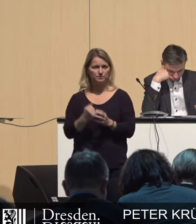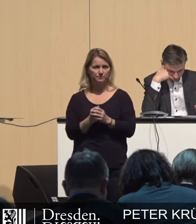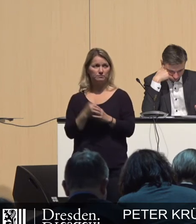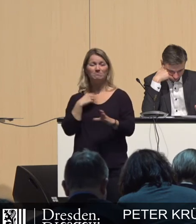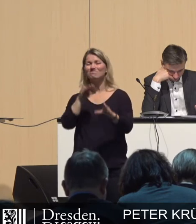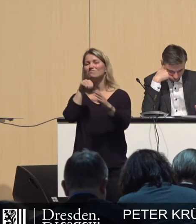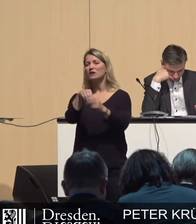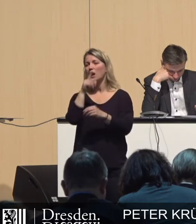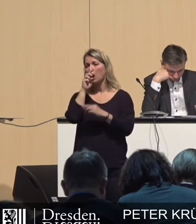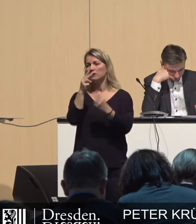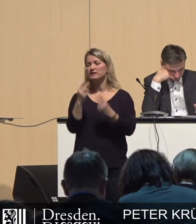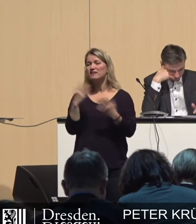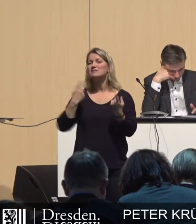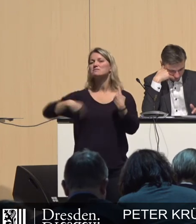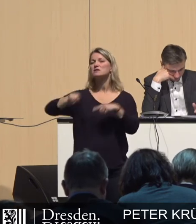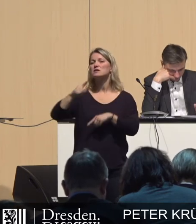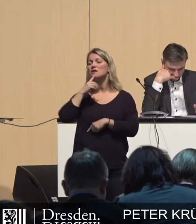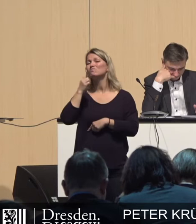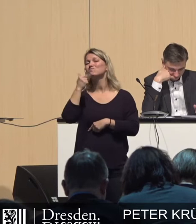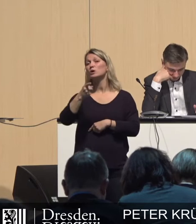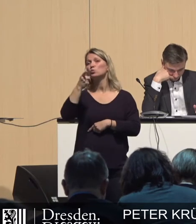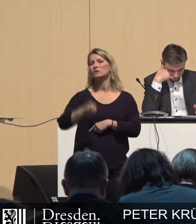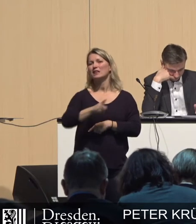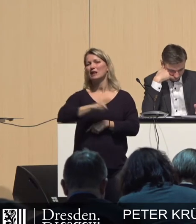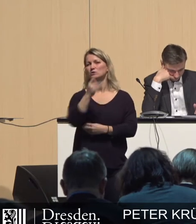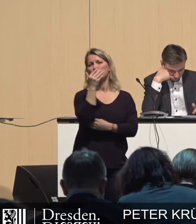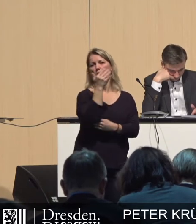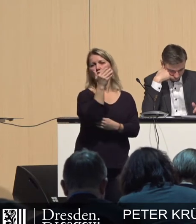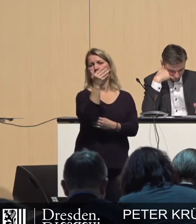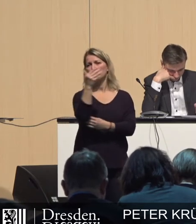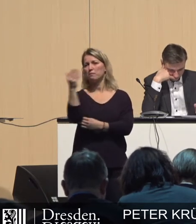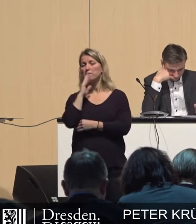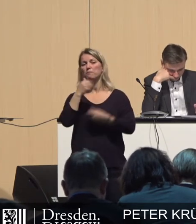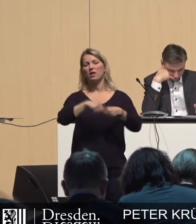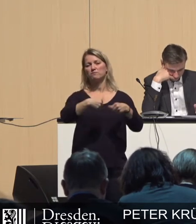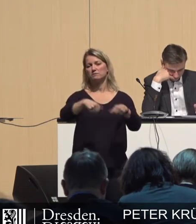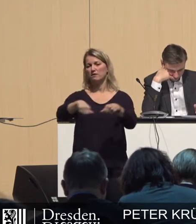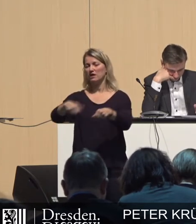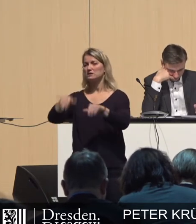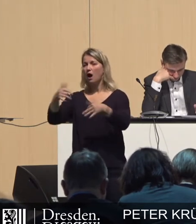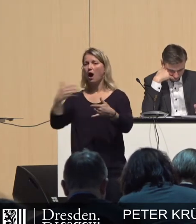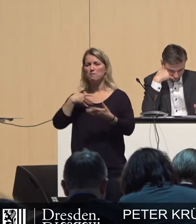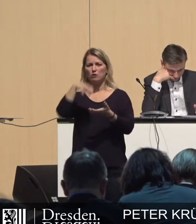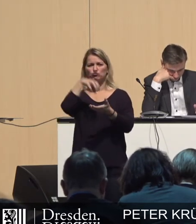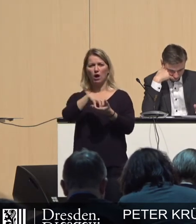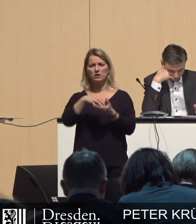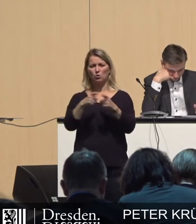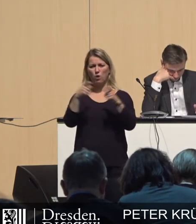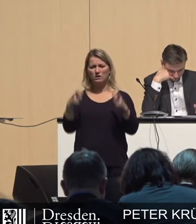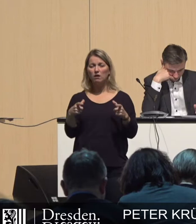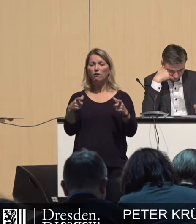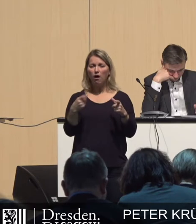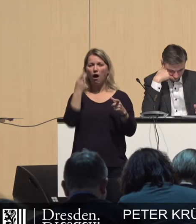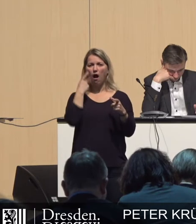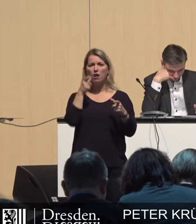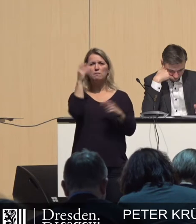auf der einen Seite von mehreren hunderttausend Bäumchen, die gepflanzt werden, aber gleichzeitig haben wir in unseren Stadtquartieren immer mehr Verluste, gerade alter Bäume